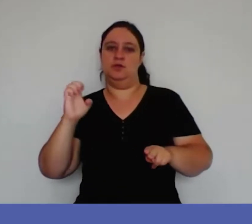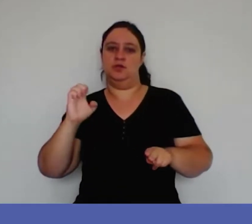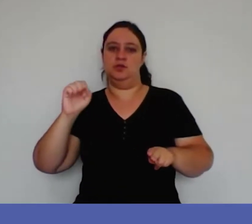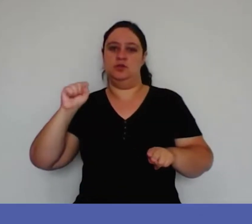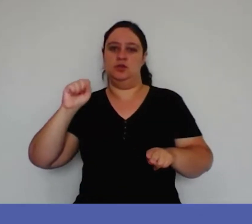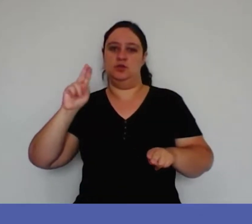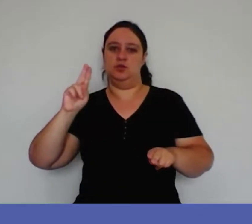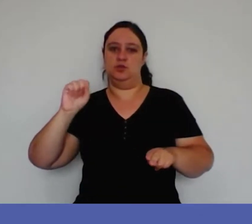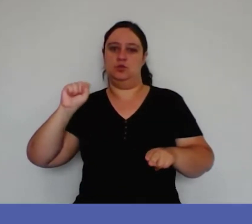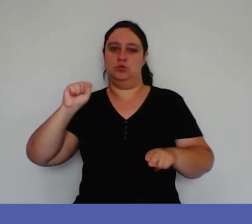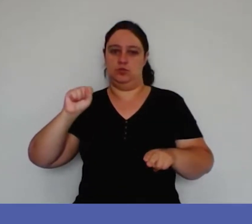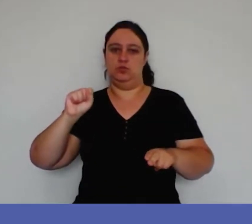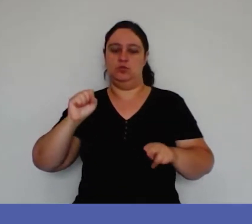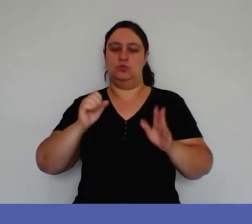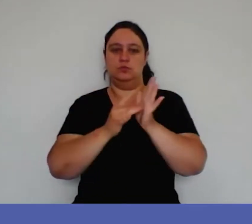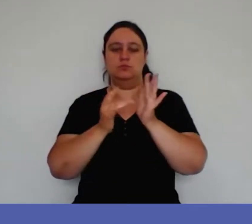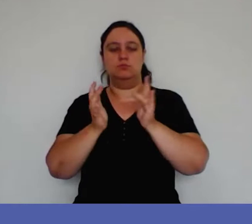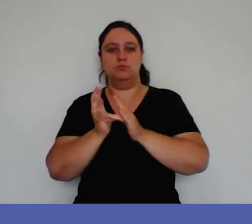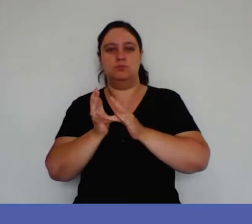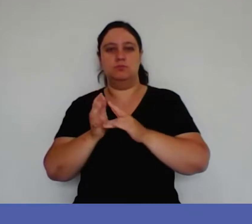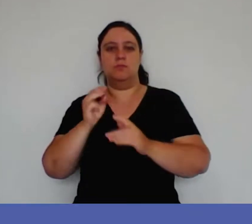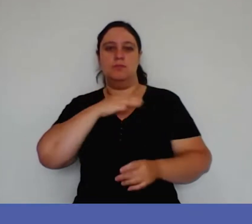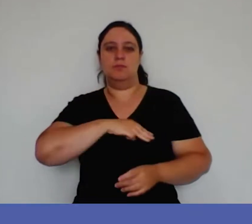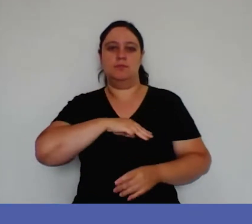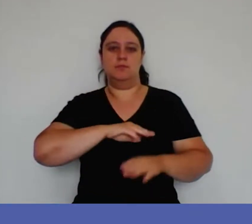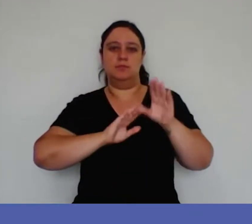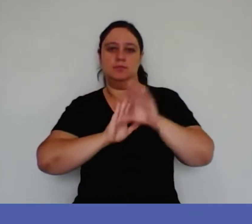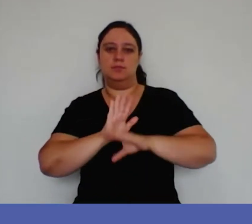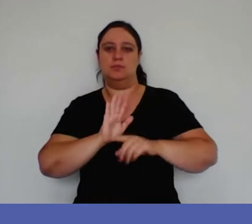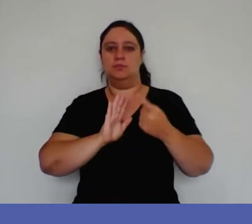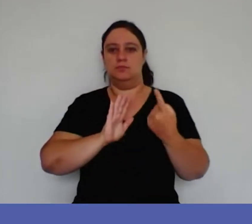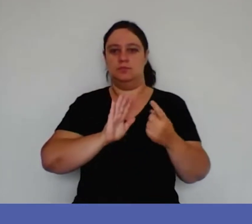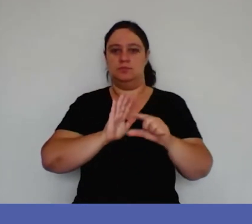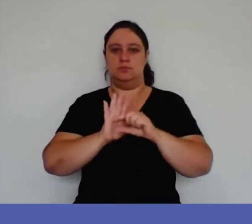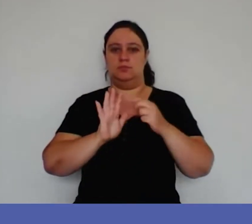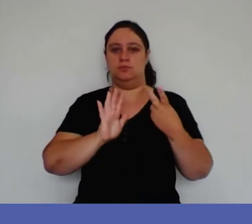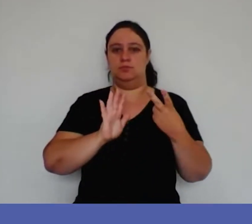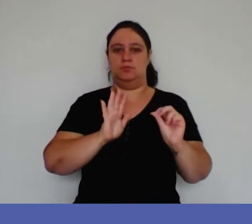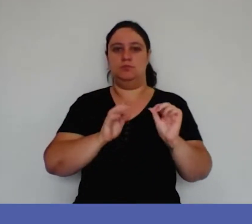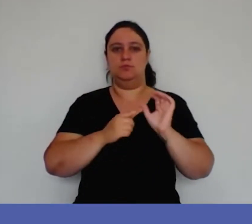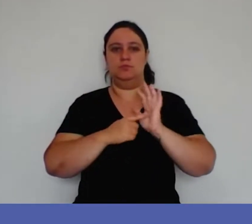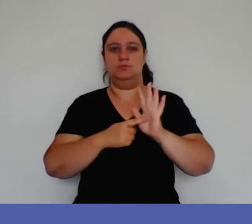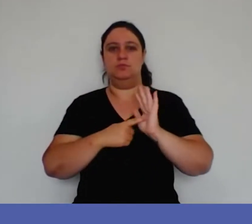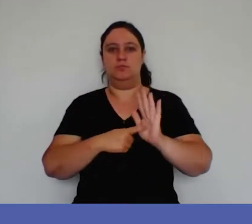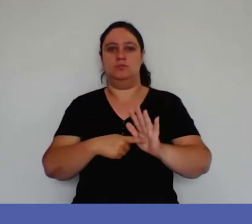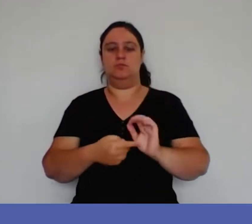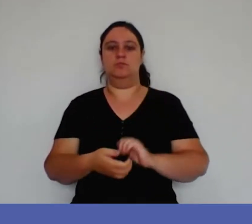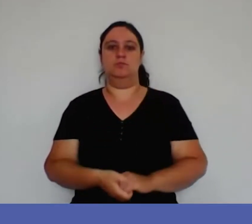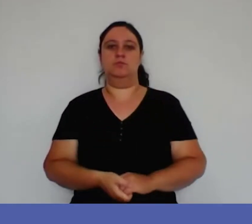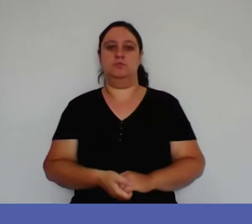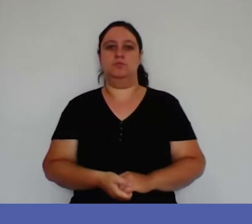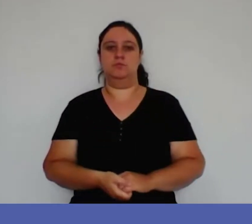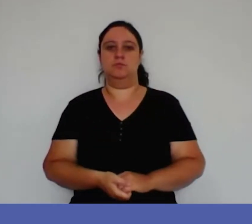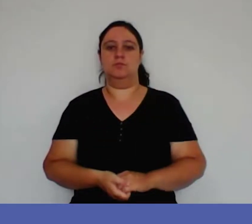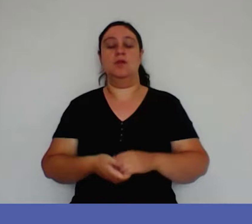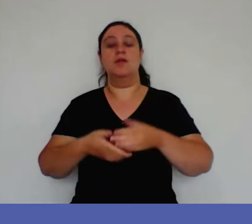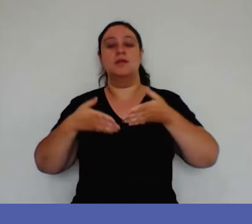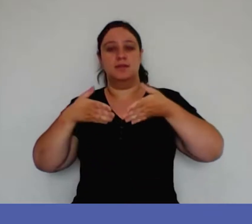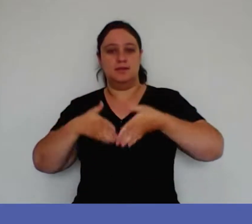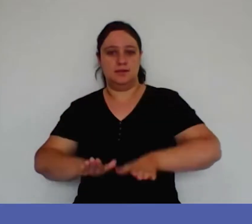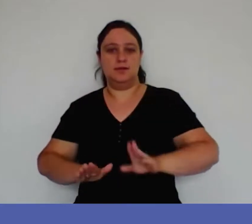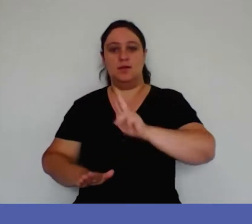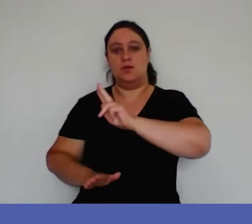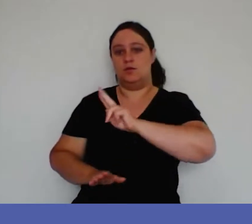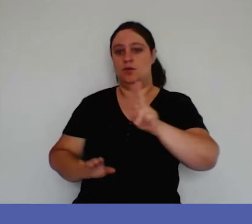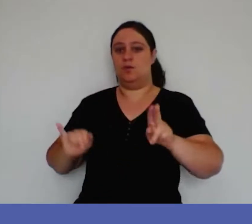1, versículo 21 já diz que ele lhe porás o nome de Jesus, porque ele